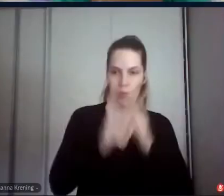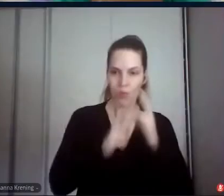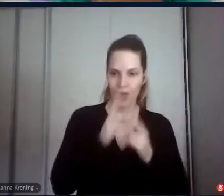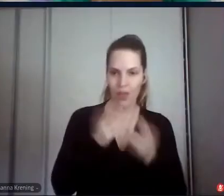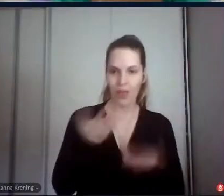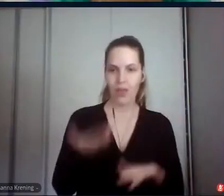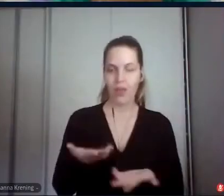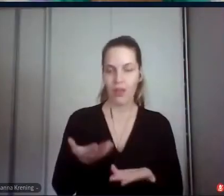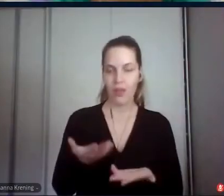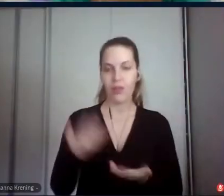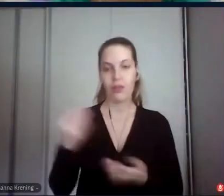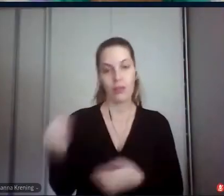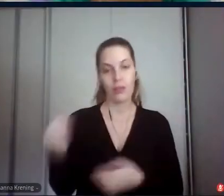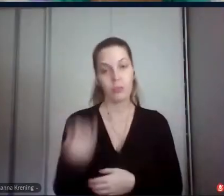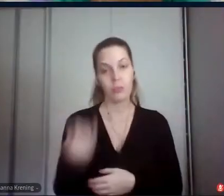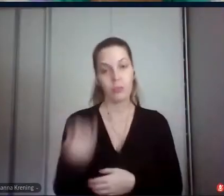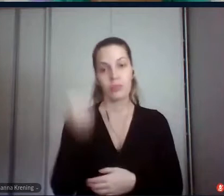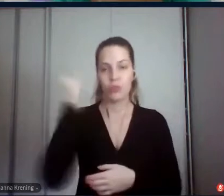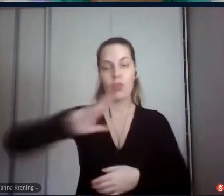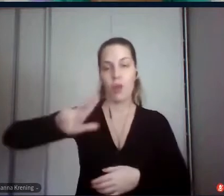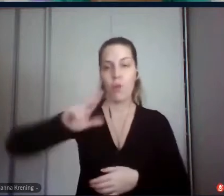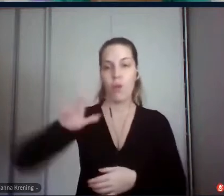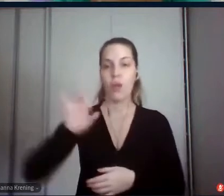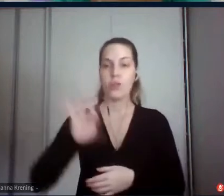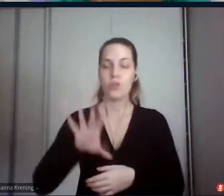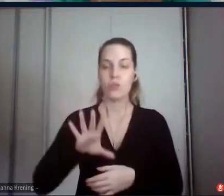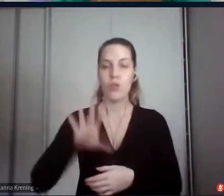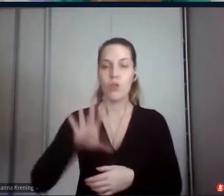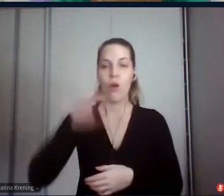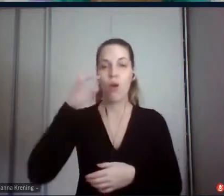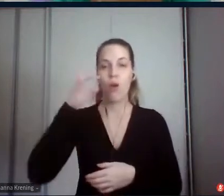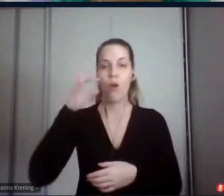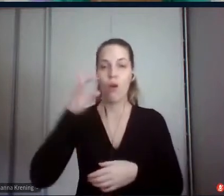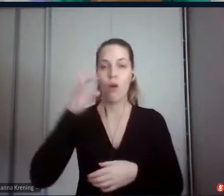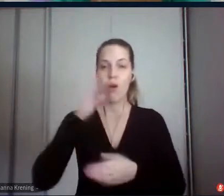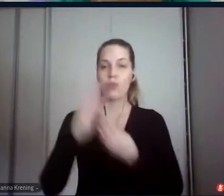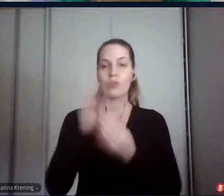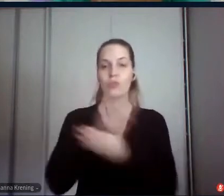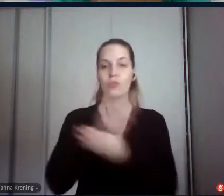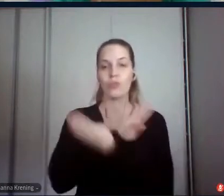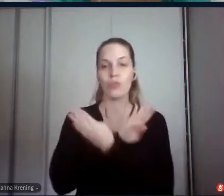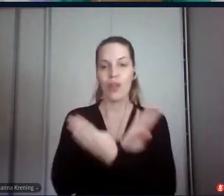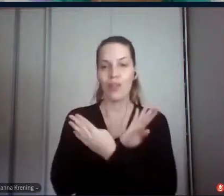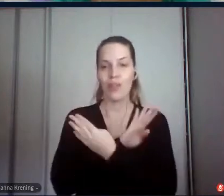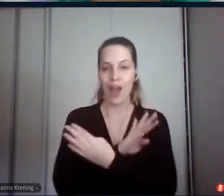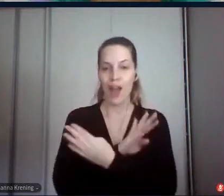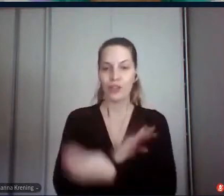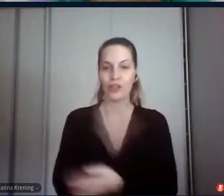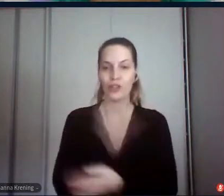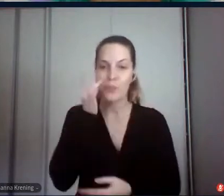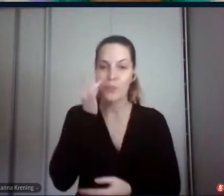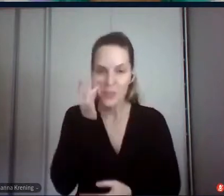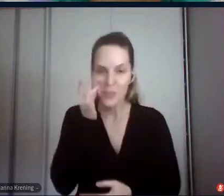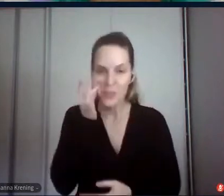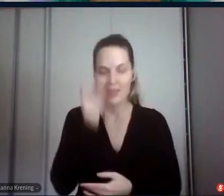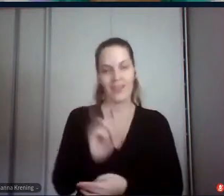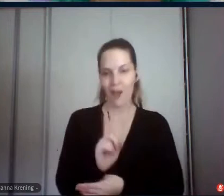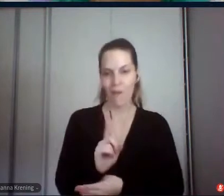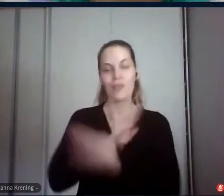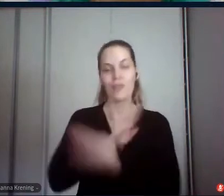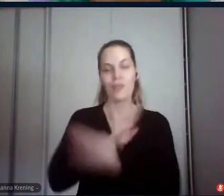não é só para aqueles que estão precisando de uma coisa física, mas também nesse momento